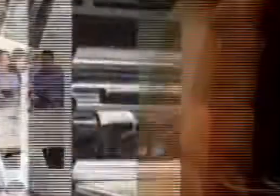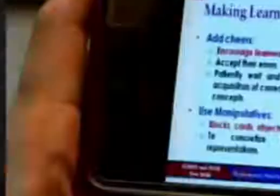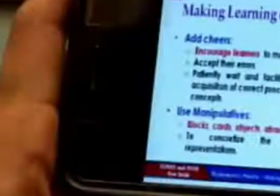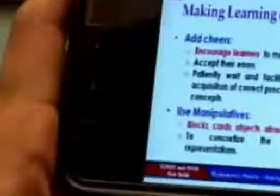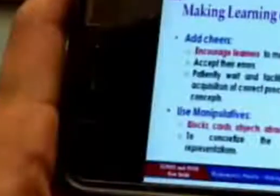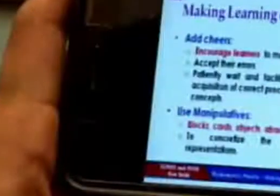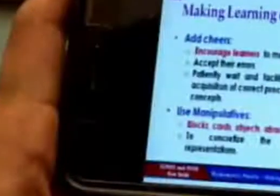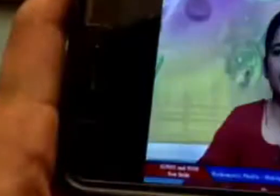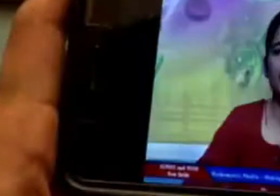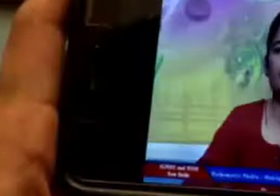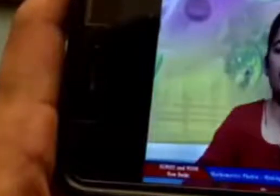करने।